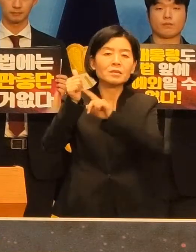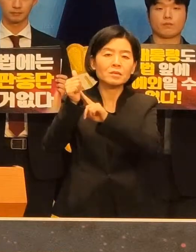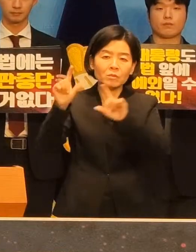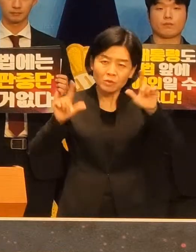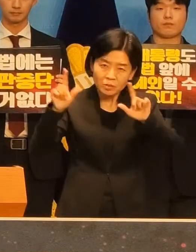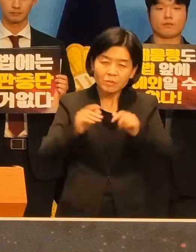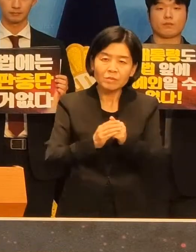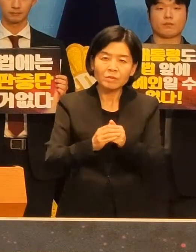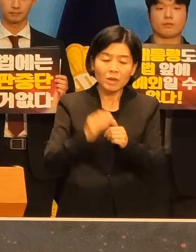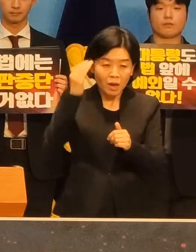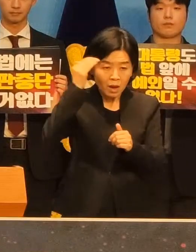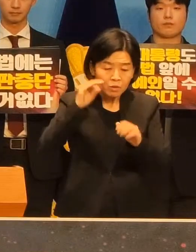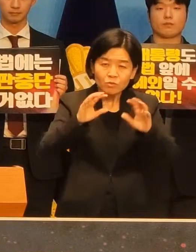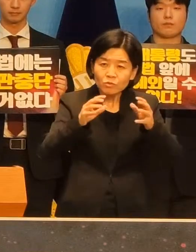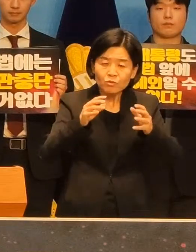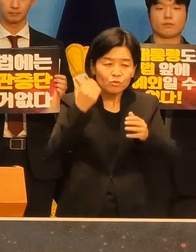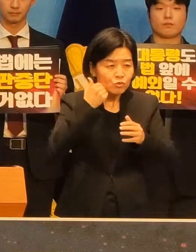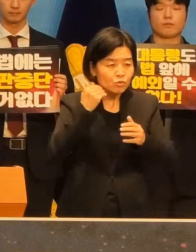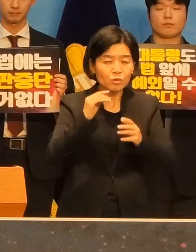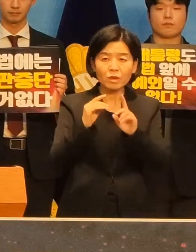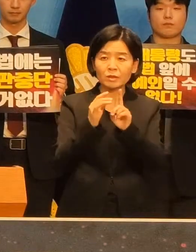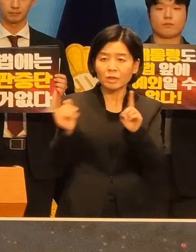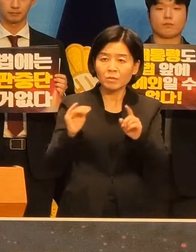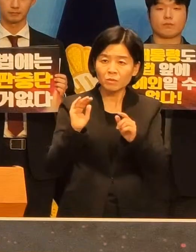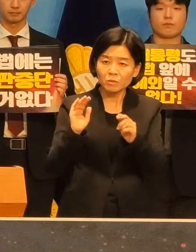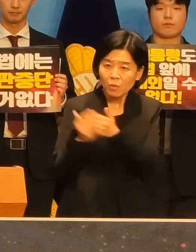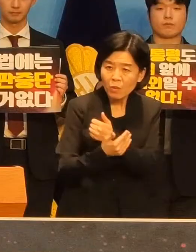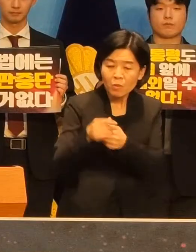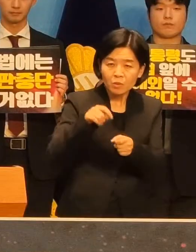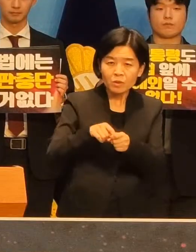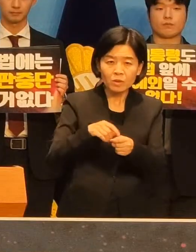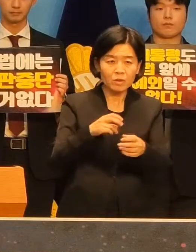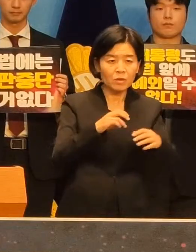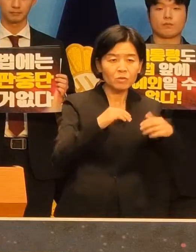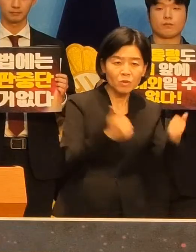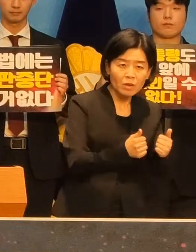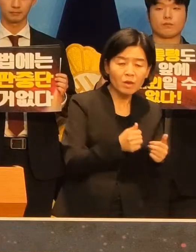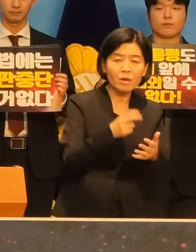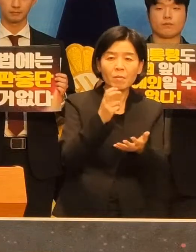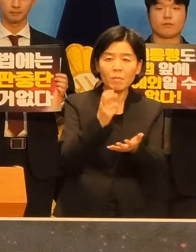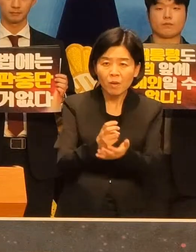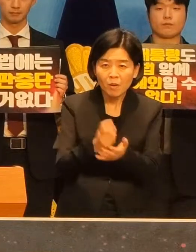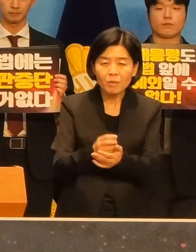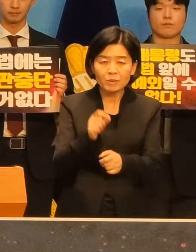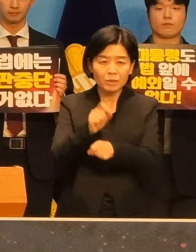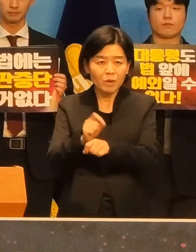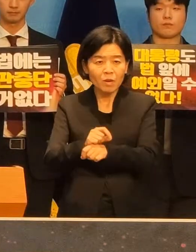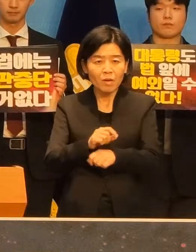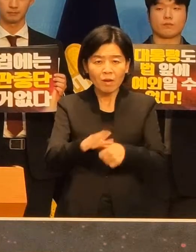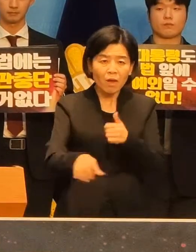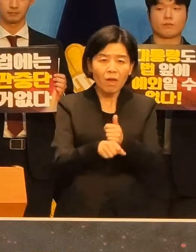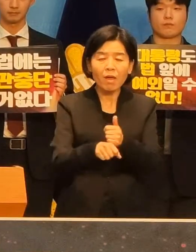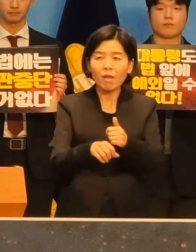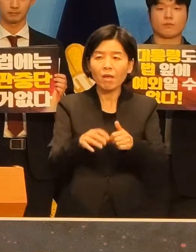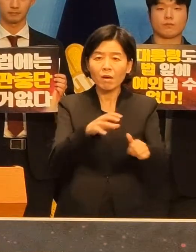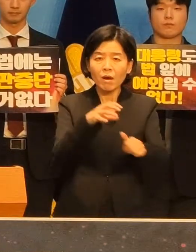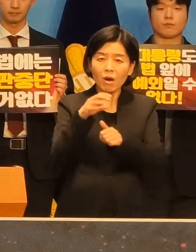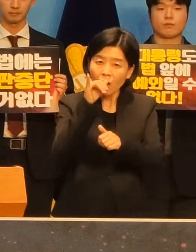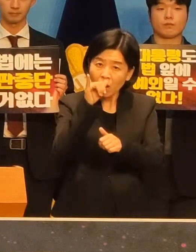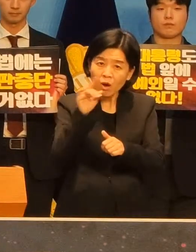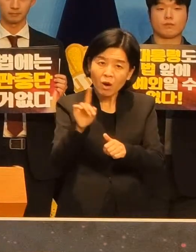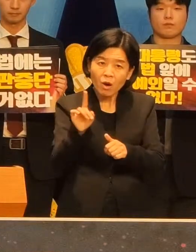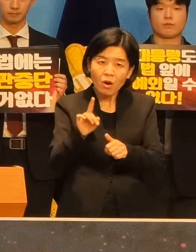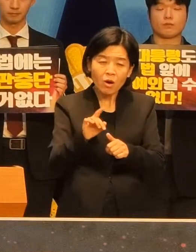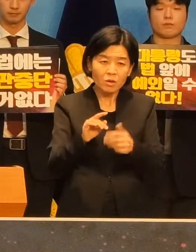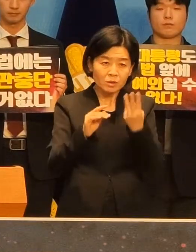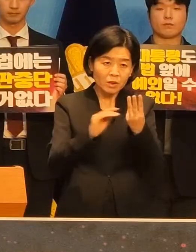언제부터 우리 한국이 단 한 사람을 위해서 입법, 행정, 사법, 역량이 총동원되어야 했습니까? 삼권